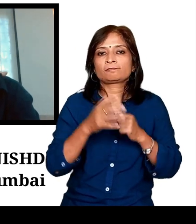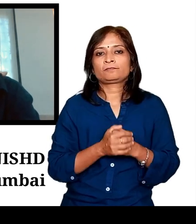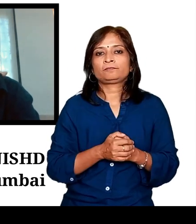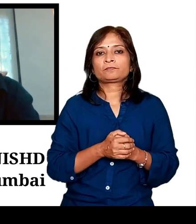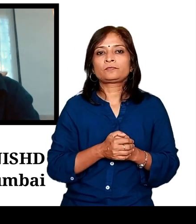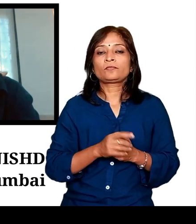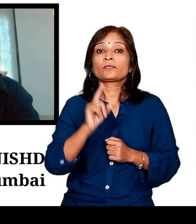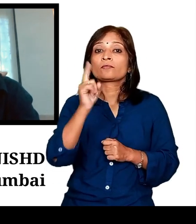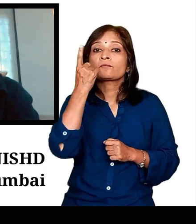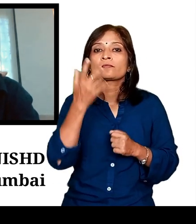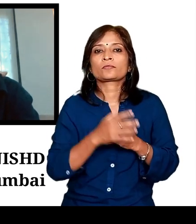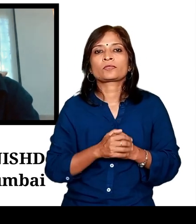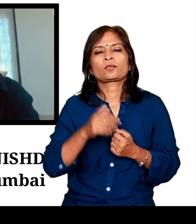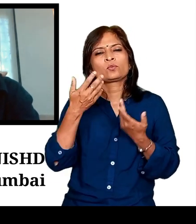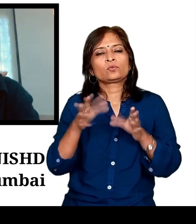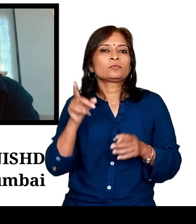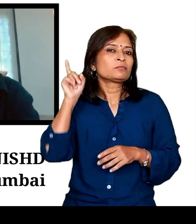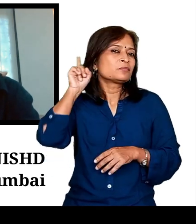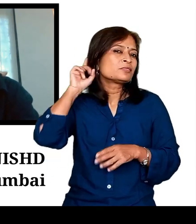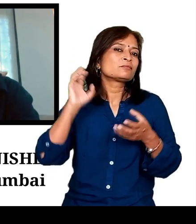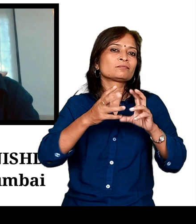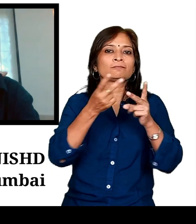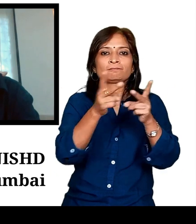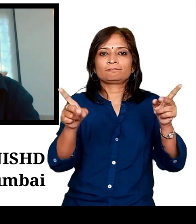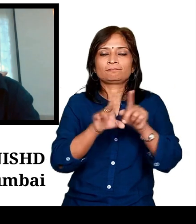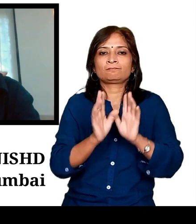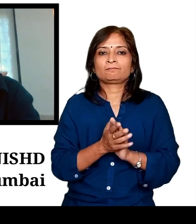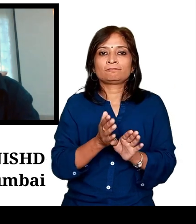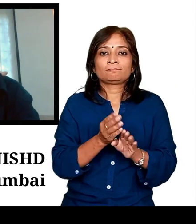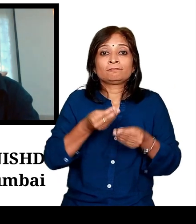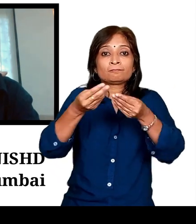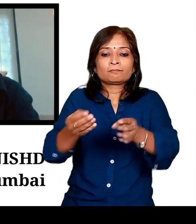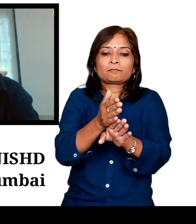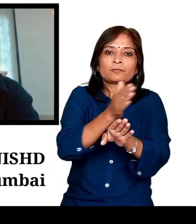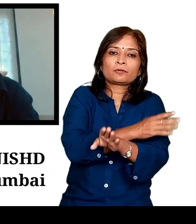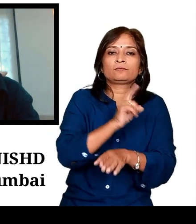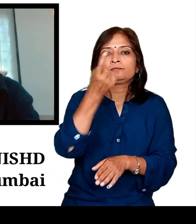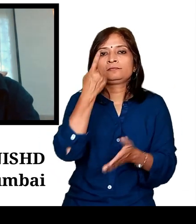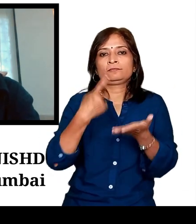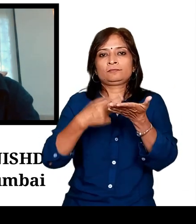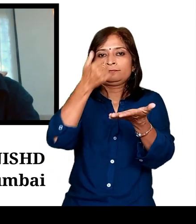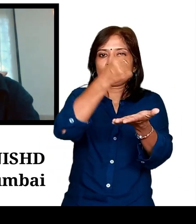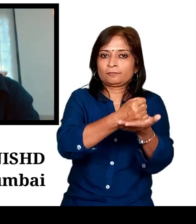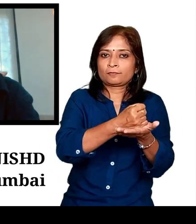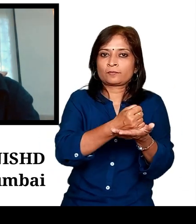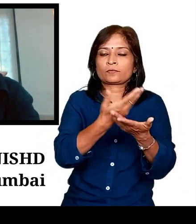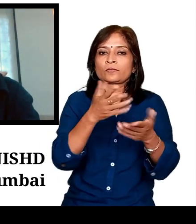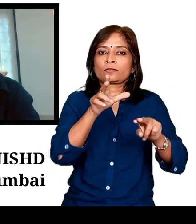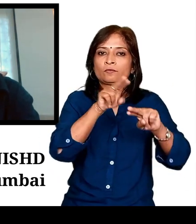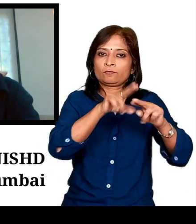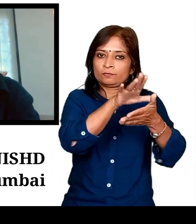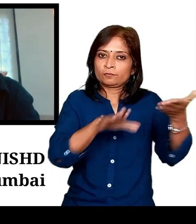तो सबसे पहले कोई भी इंस्ट्रूमेंट देने के पहले हम पूरा रजिस्ट्रेशन कराते हैं. रजिस्ट्रेशन होने के बाद